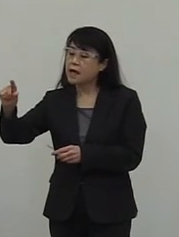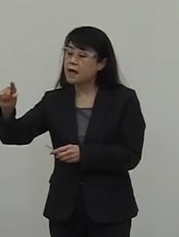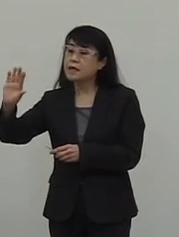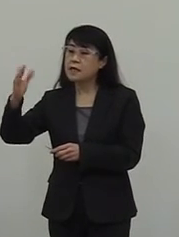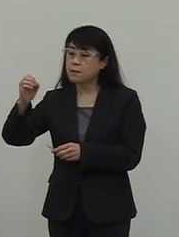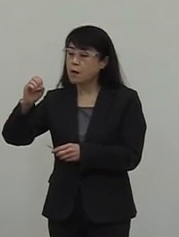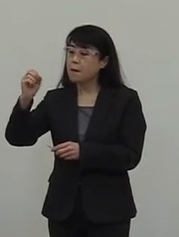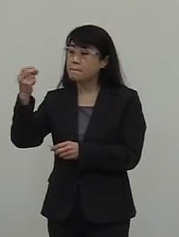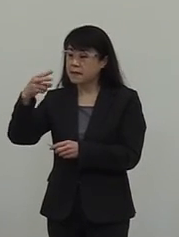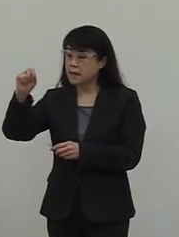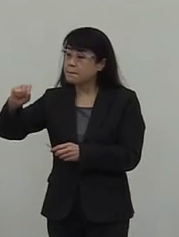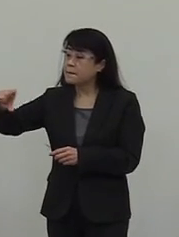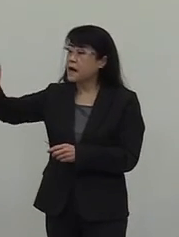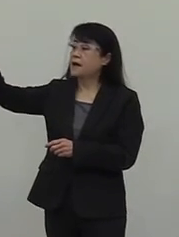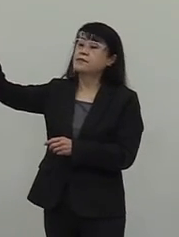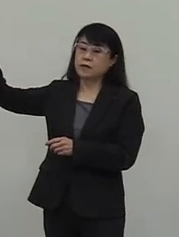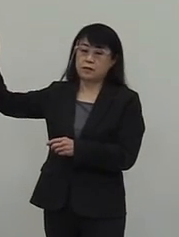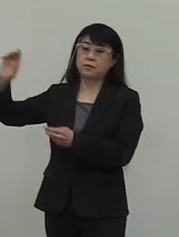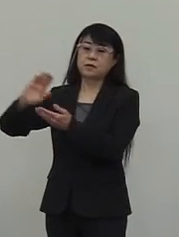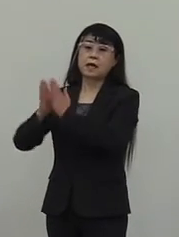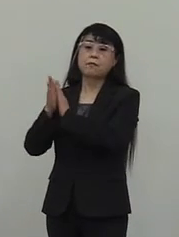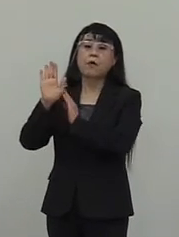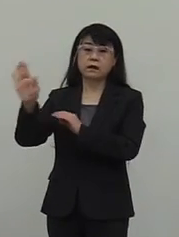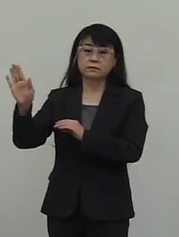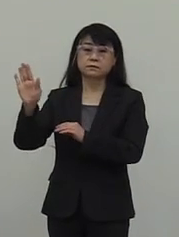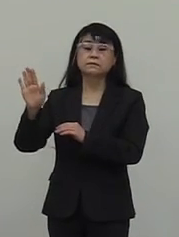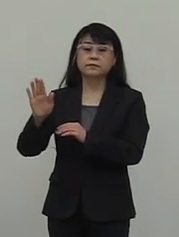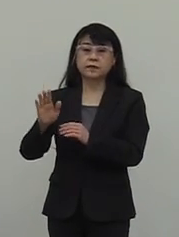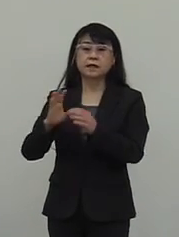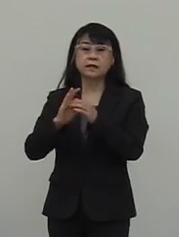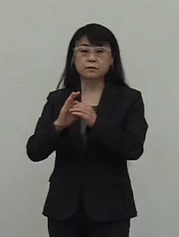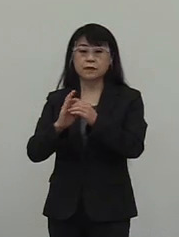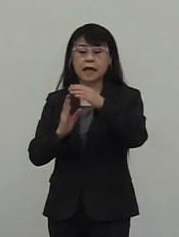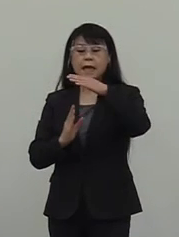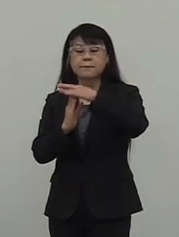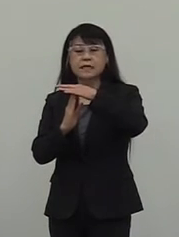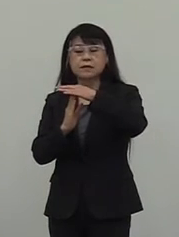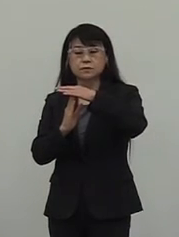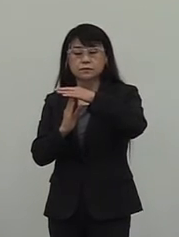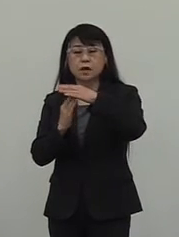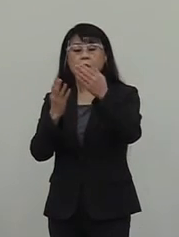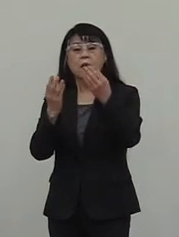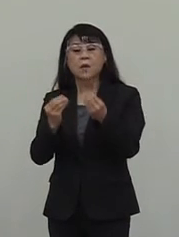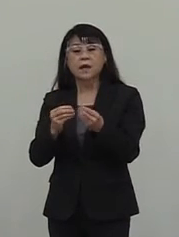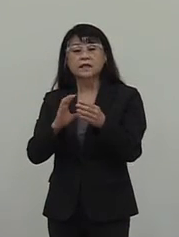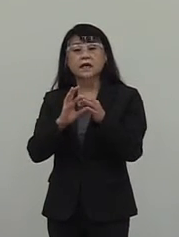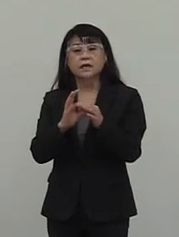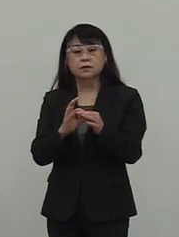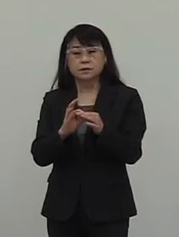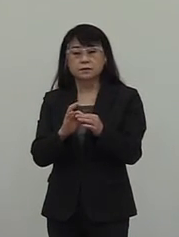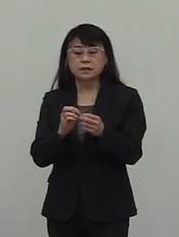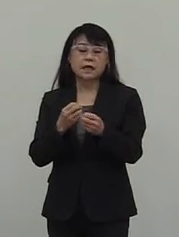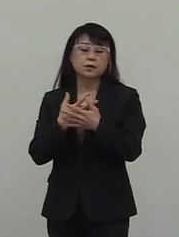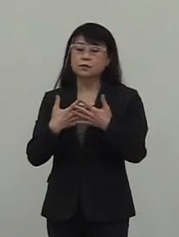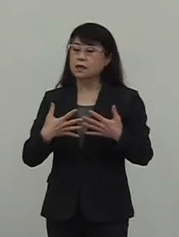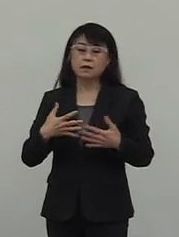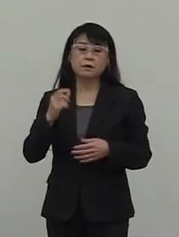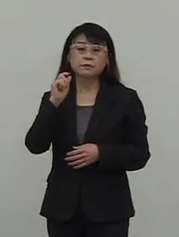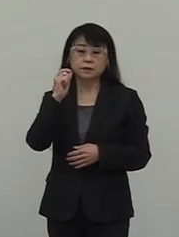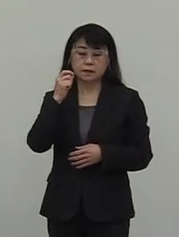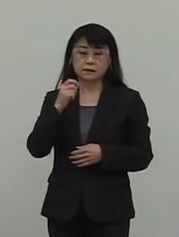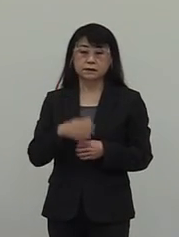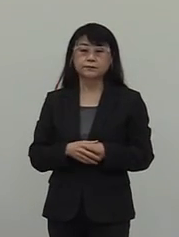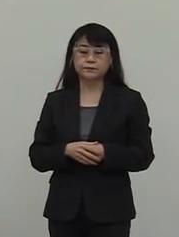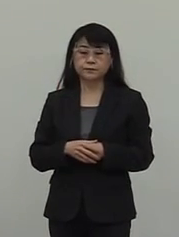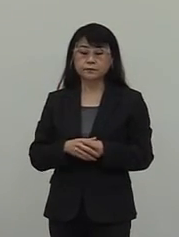もございますので、あのピークが過ぎたからといって決して油断はできません。あのでき